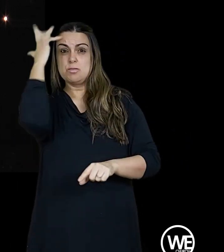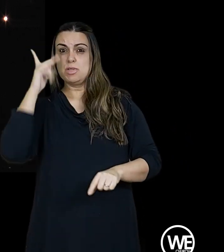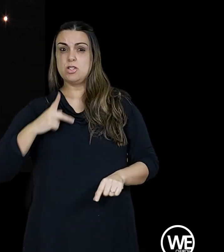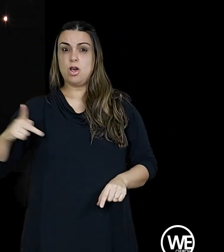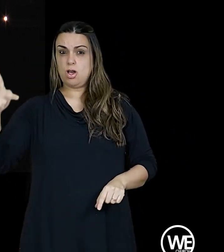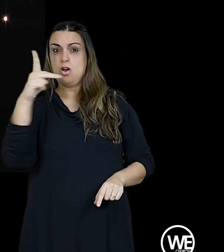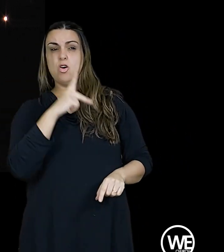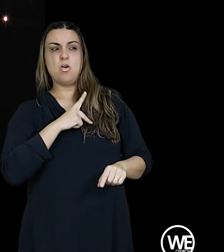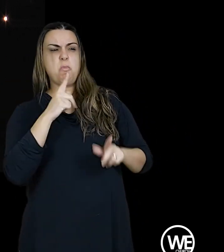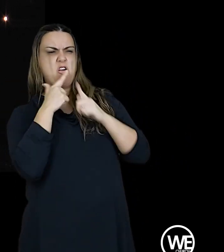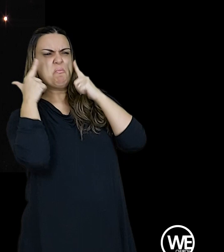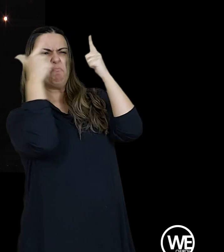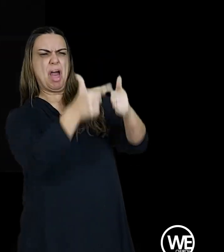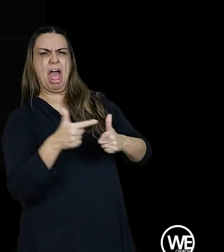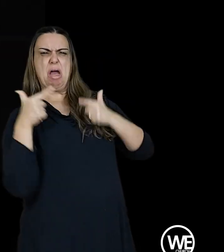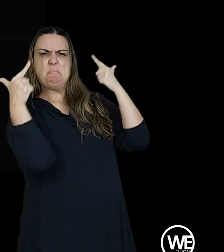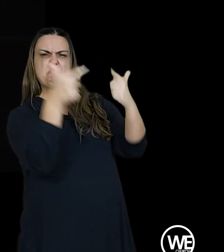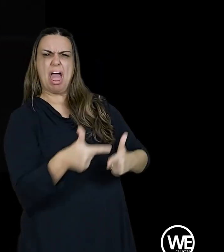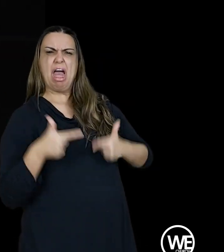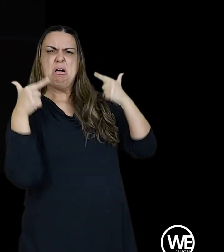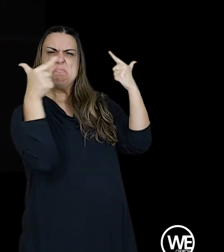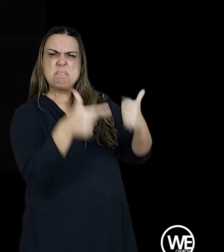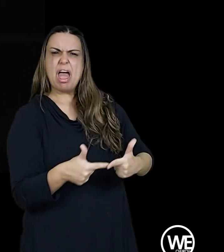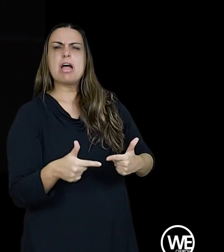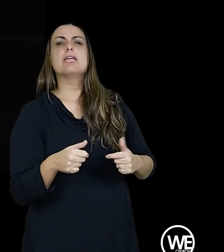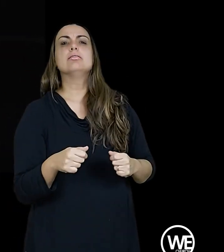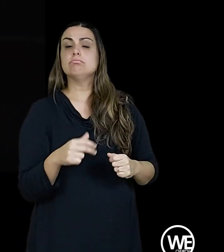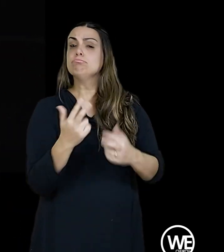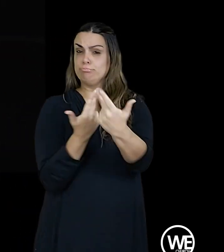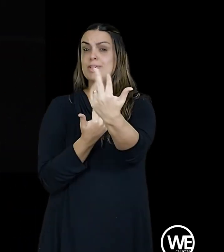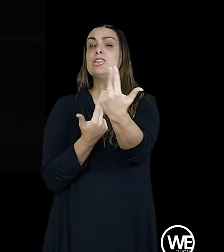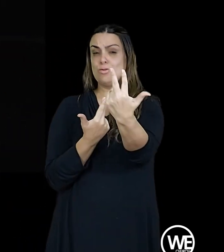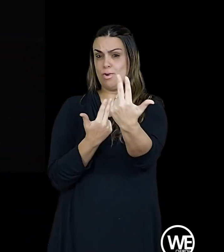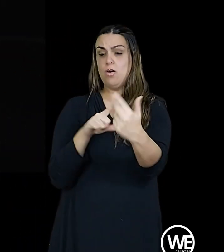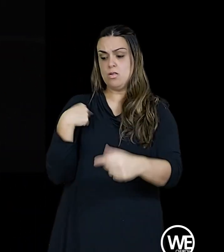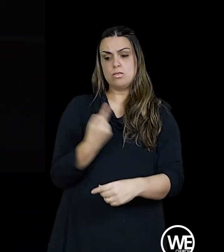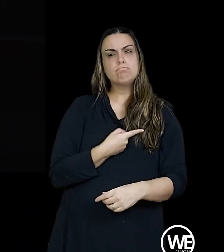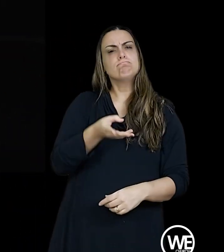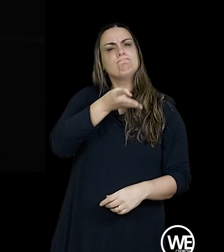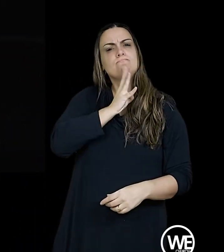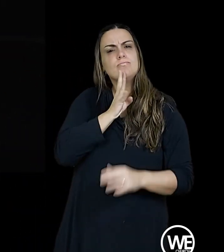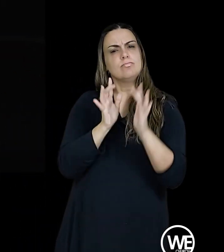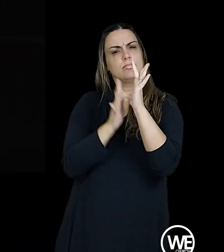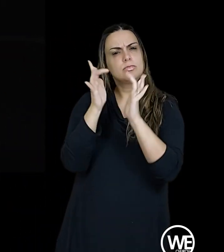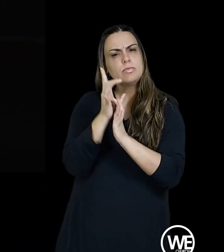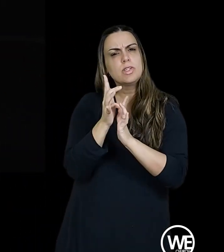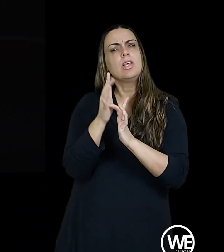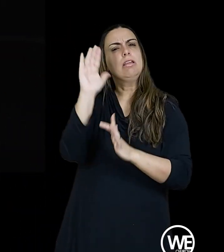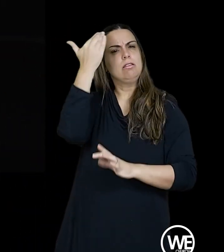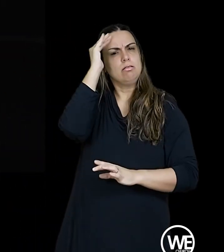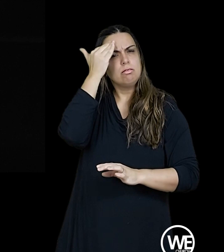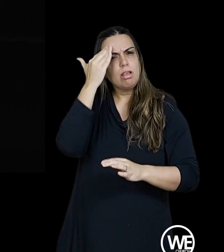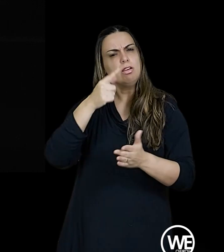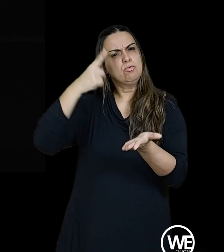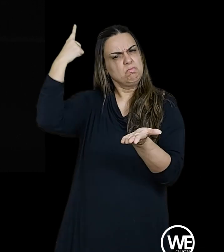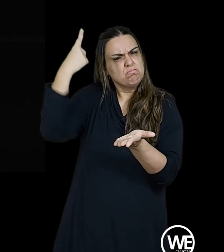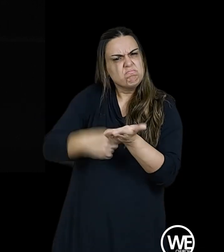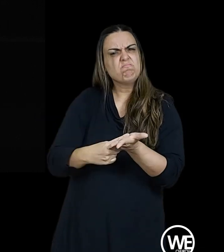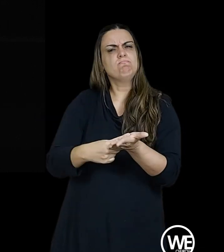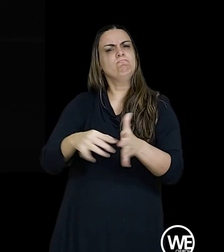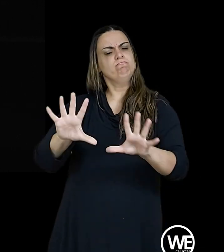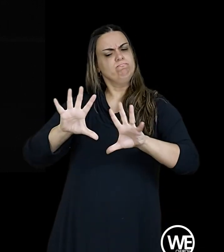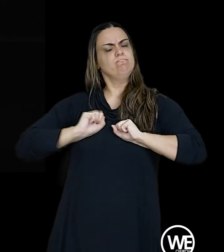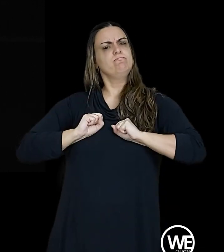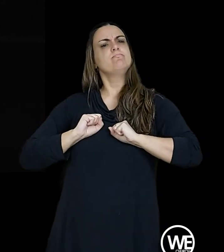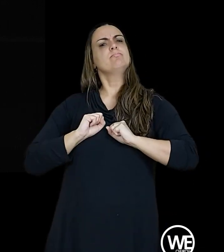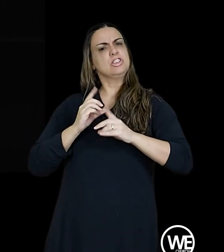mesma maneira acontece comigo e com você, que você conhece Jesus Cristo, tem um entendimento da palavra, já se comprometeu sendo discípulo